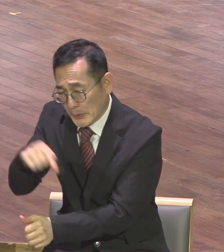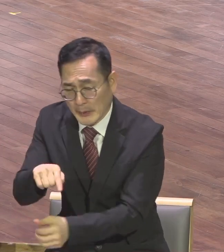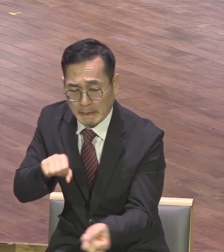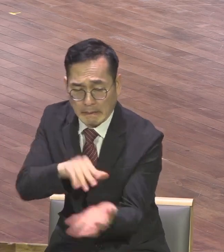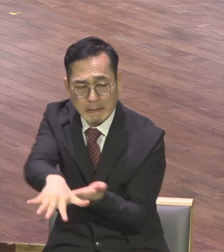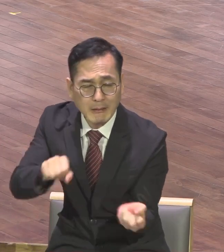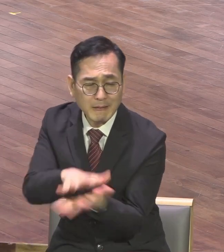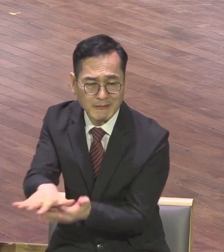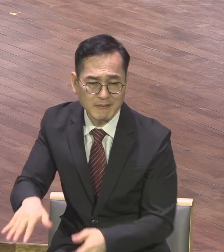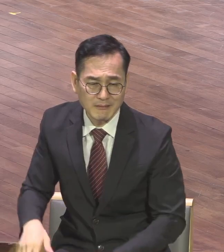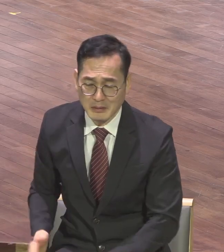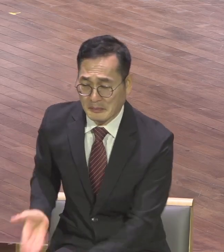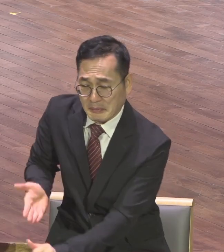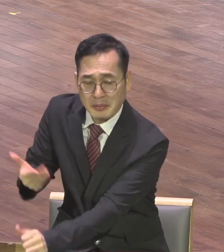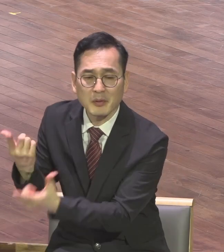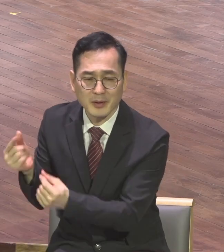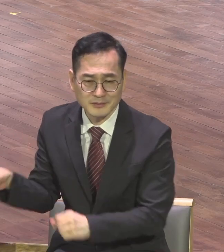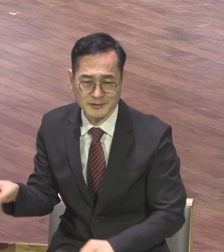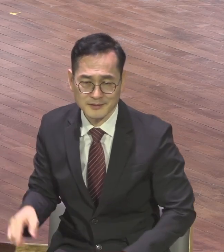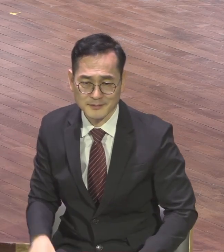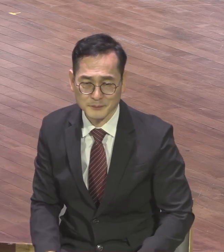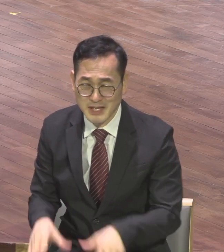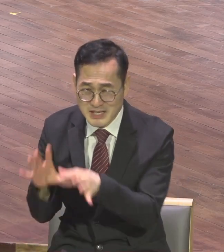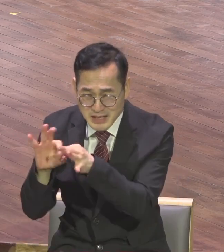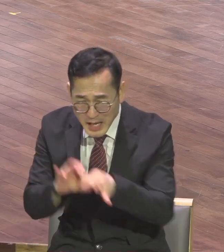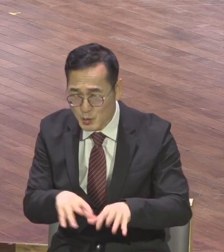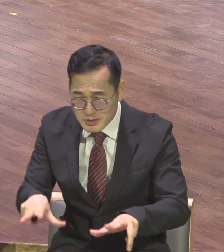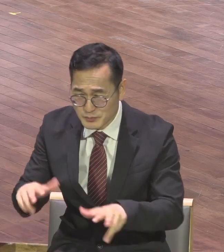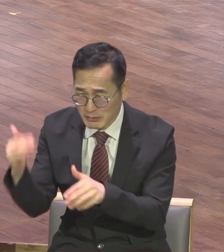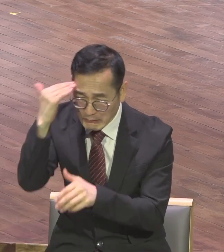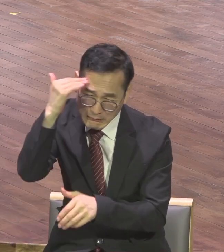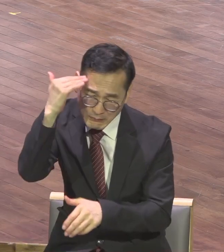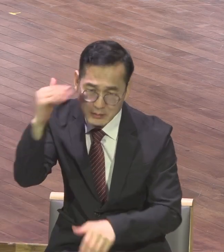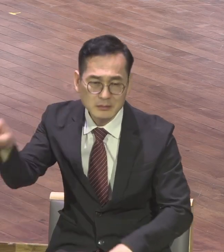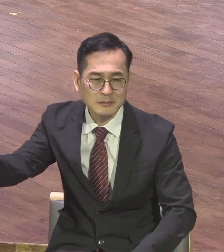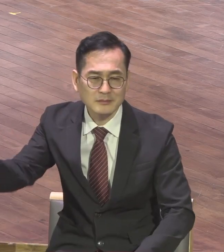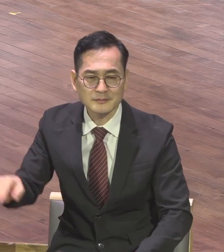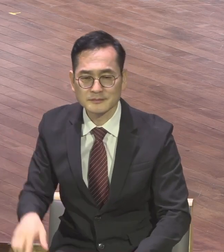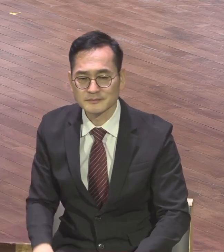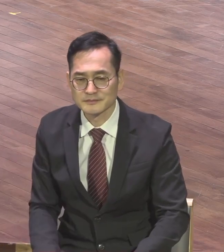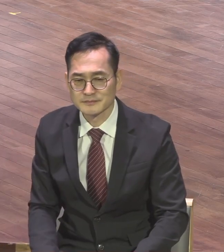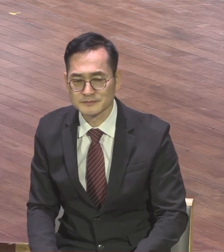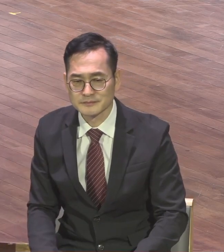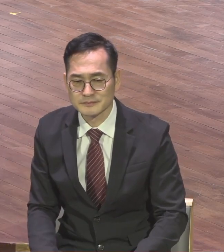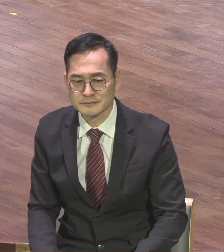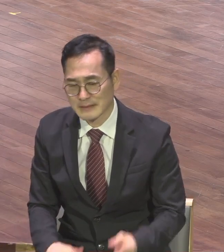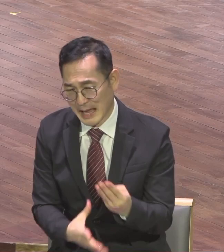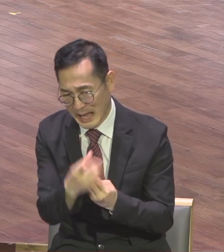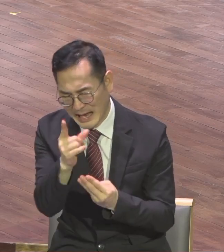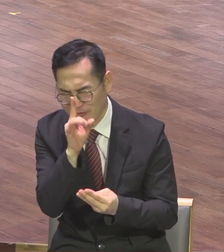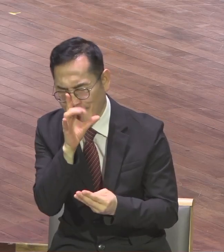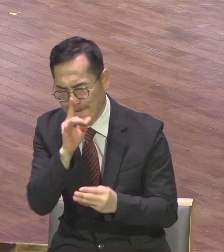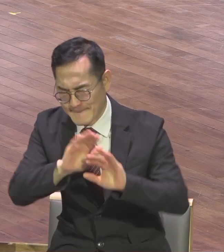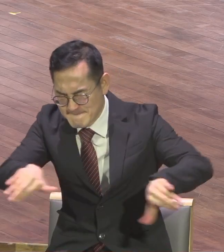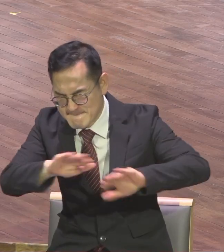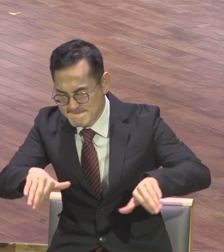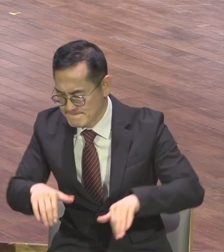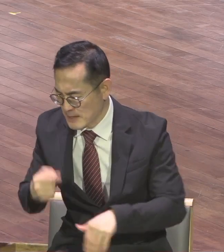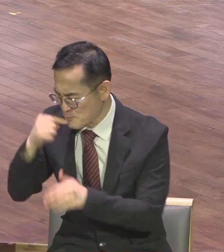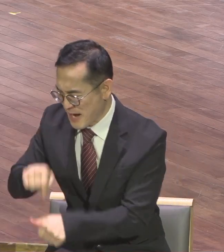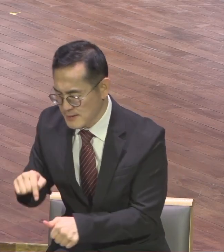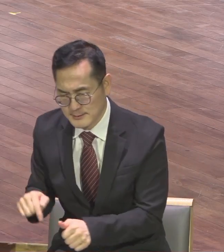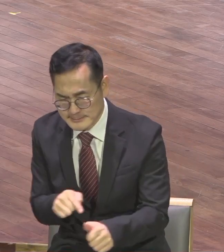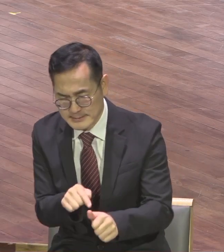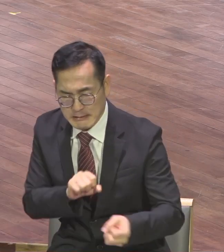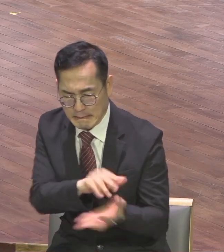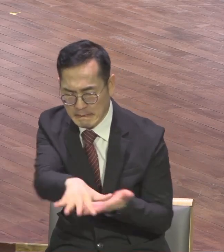그러니까 계속해서 지금도 공격하고 있습니다. 사단은 하나 되지 못하도록 어떻게 하든 깨져가지고 교회